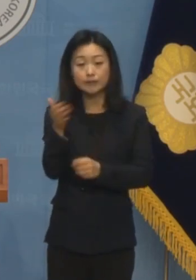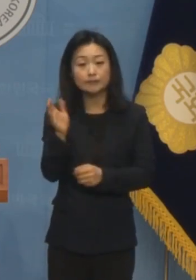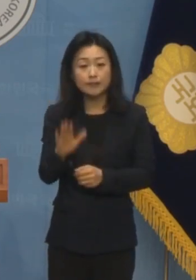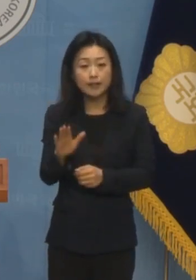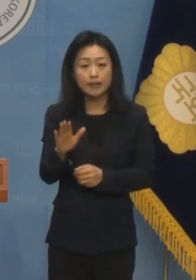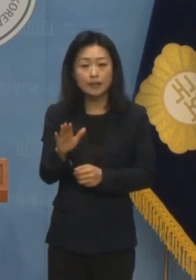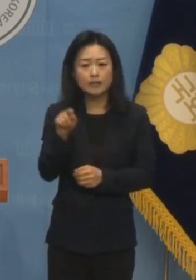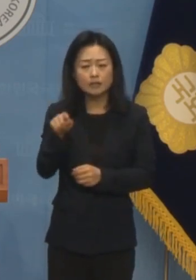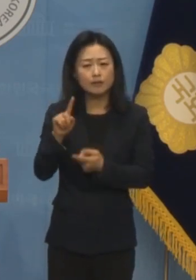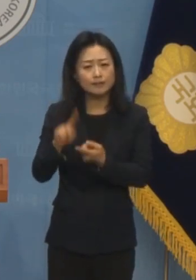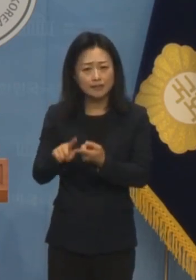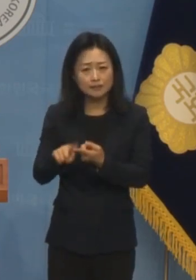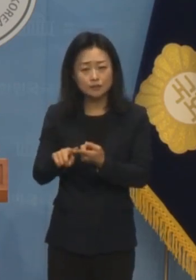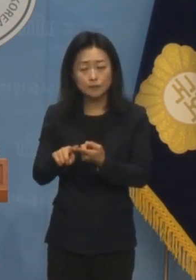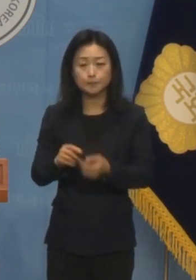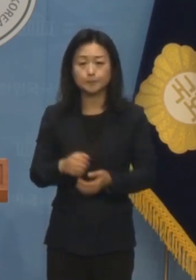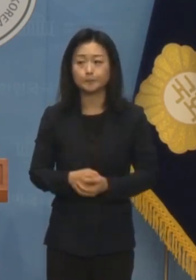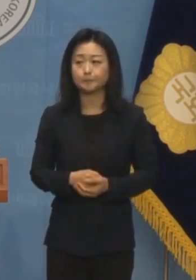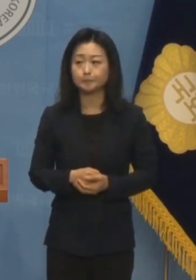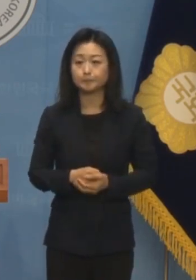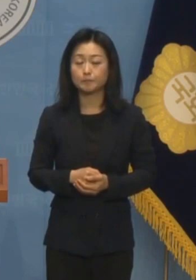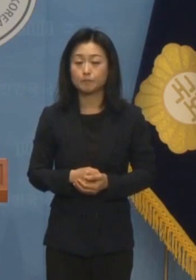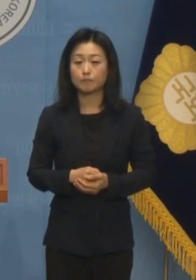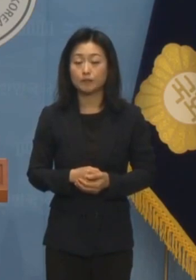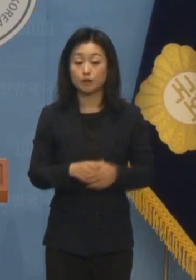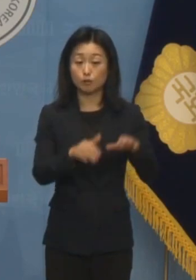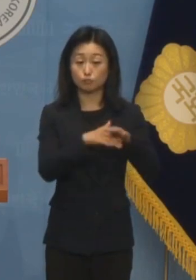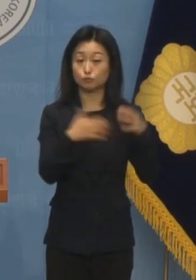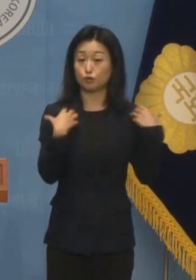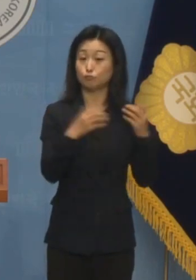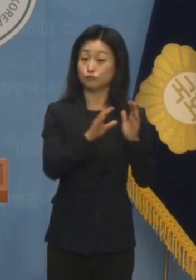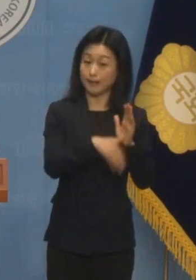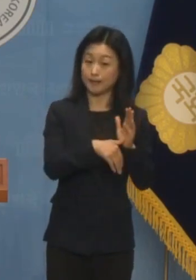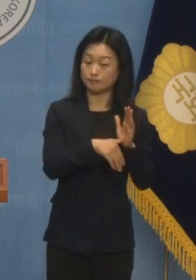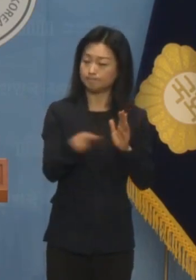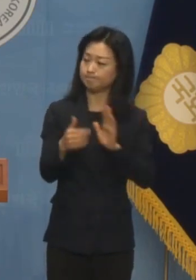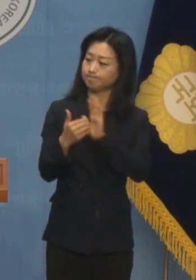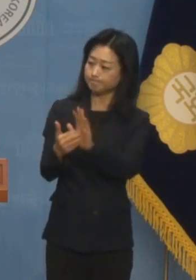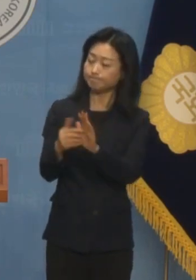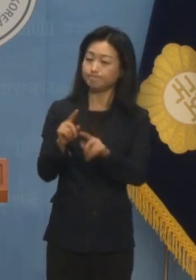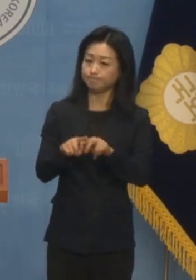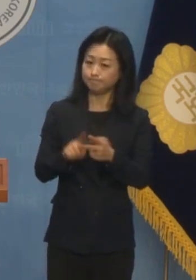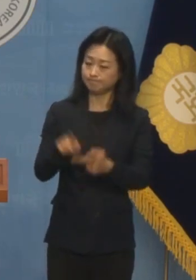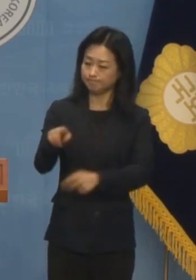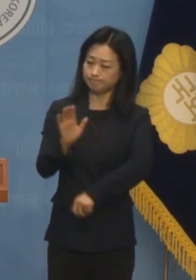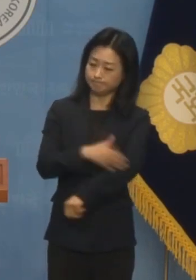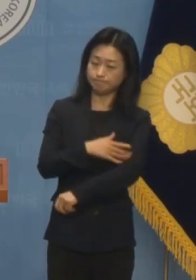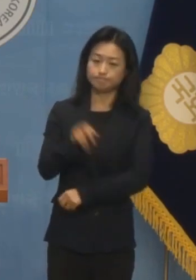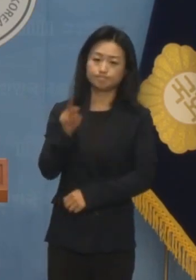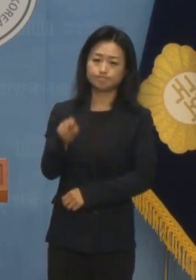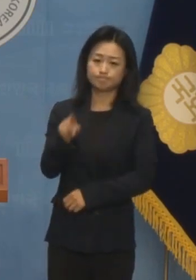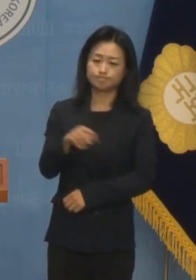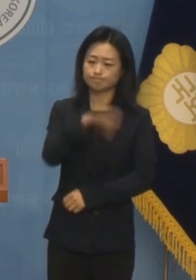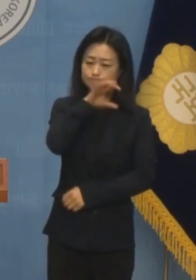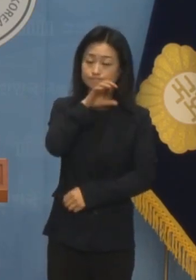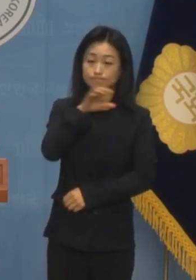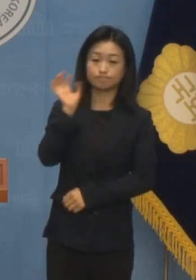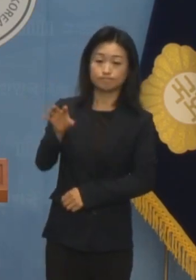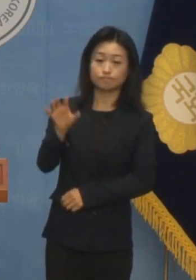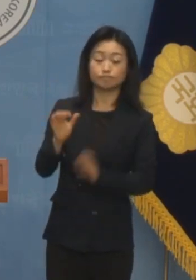이에 대해서 지난 정부까지 이것을 막거나 잘못됐다고 항의를